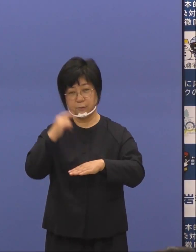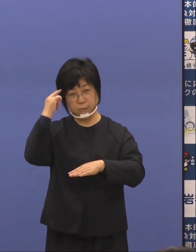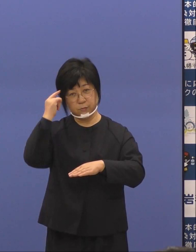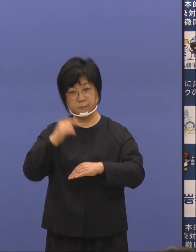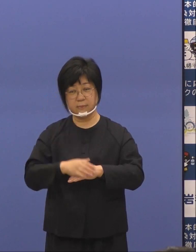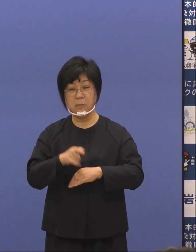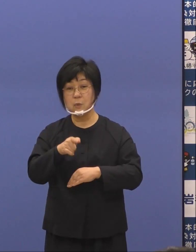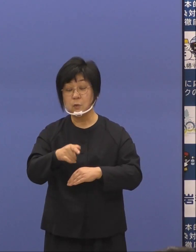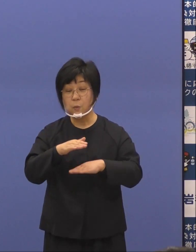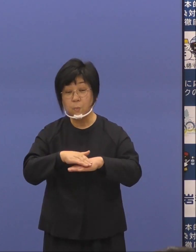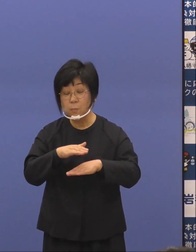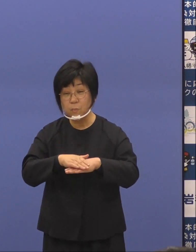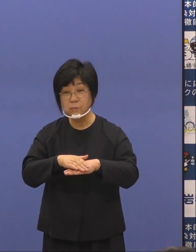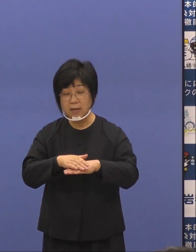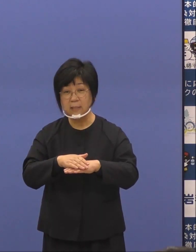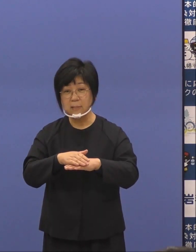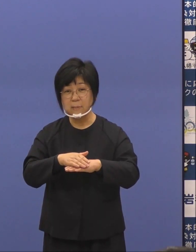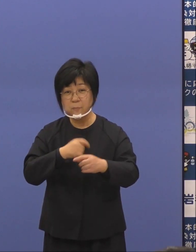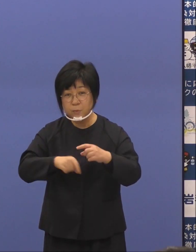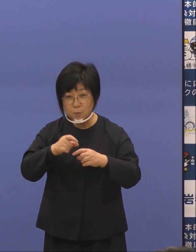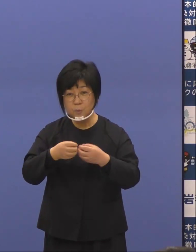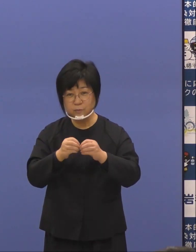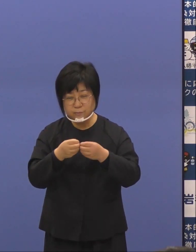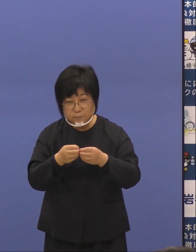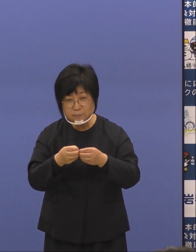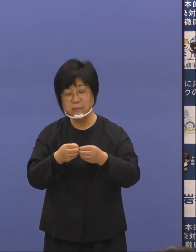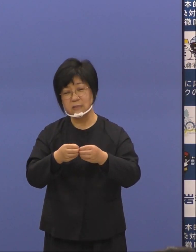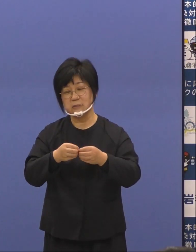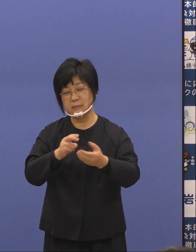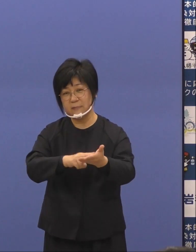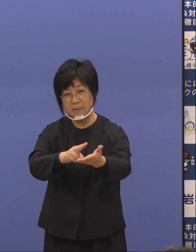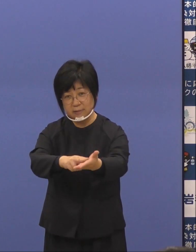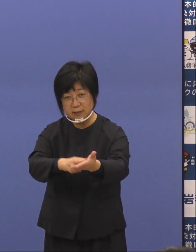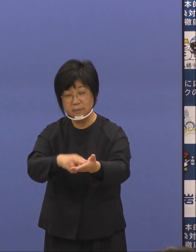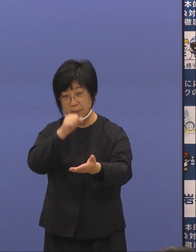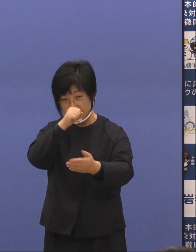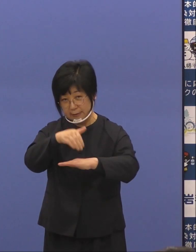っていくといい計画になると期待しています。